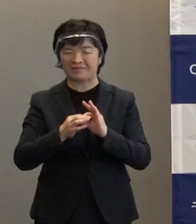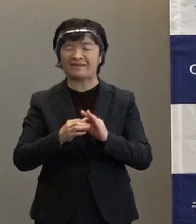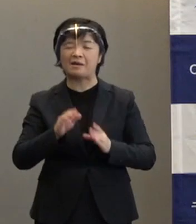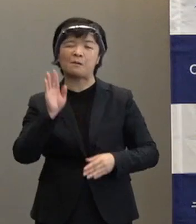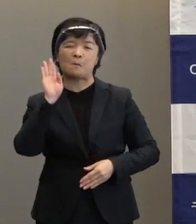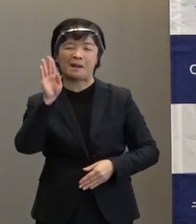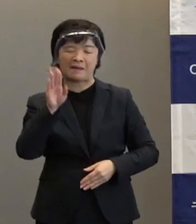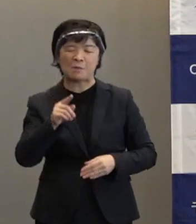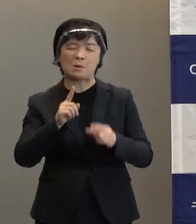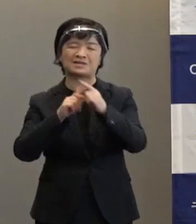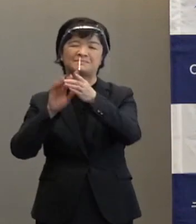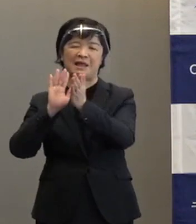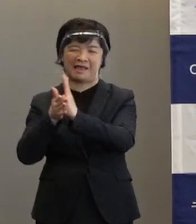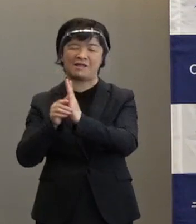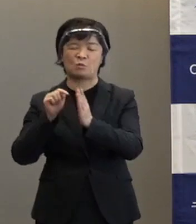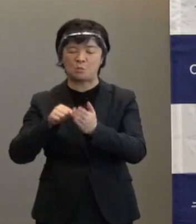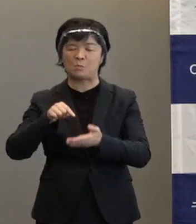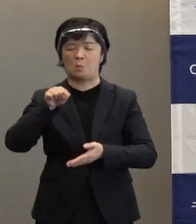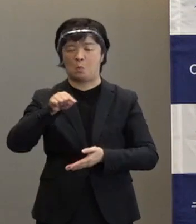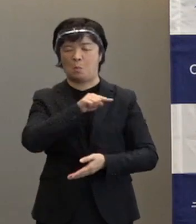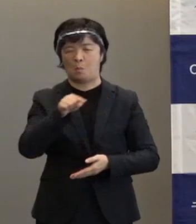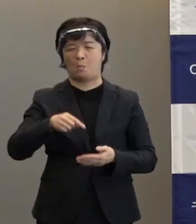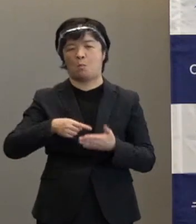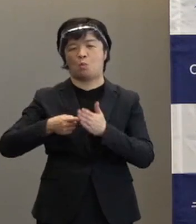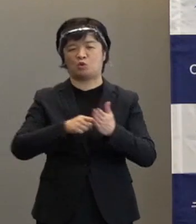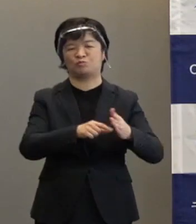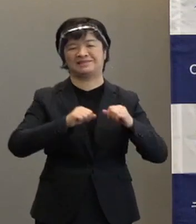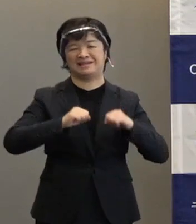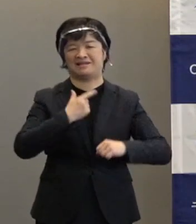みをしっかり果たしていきたいなと思います